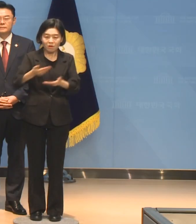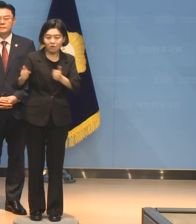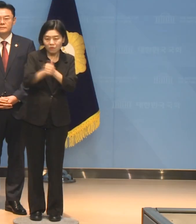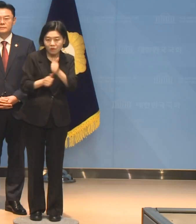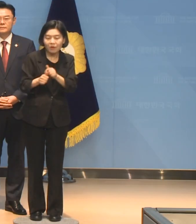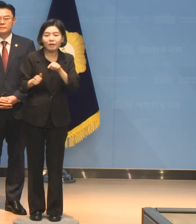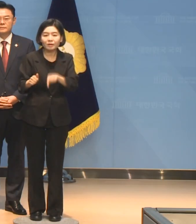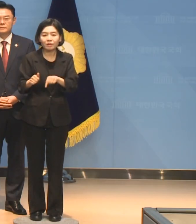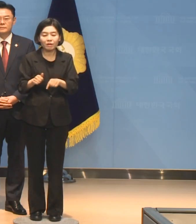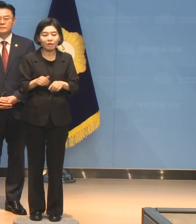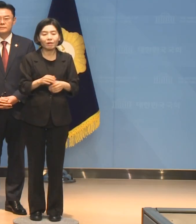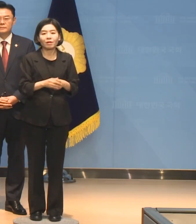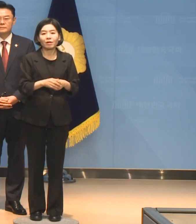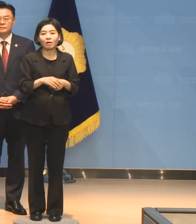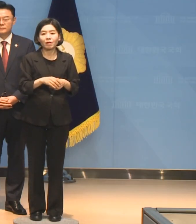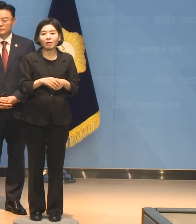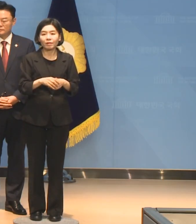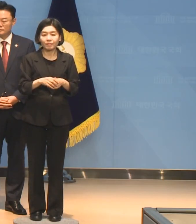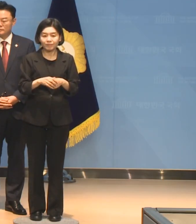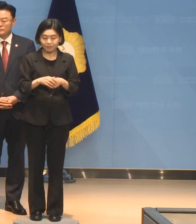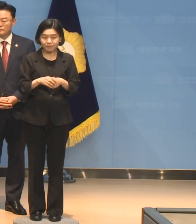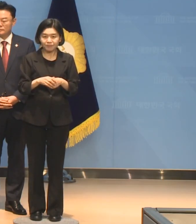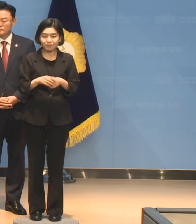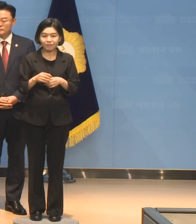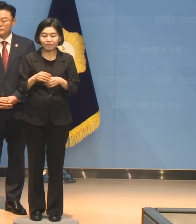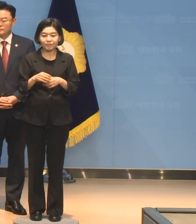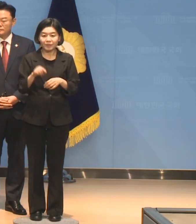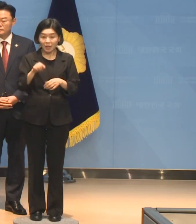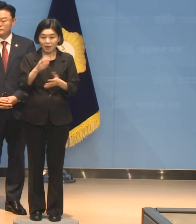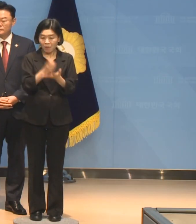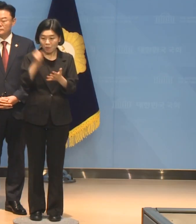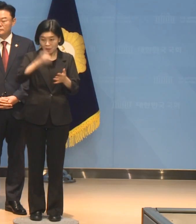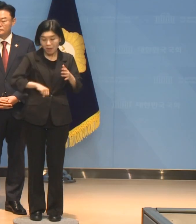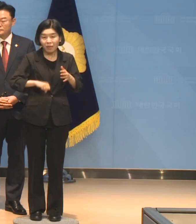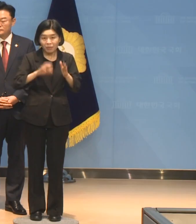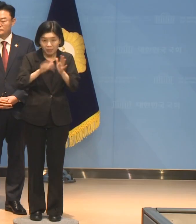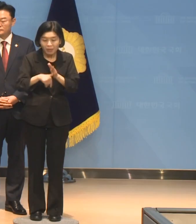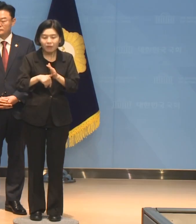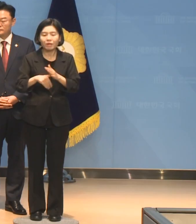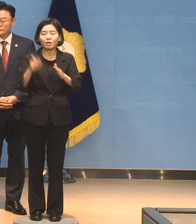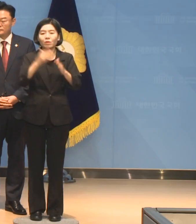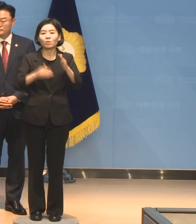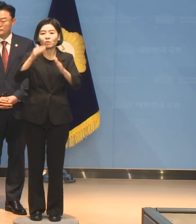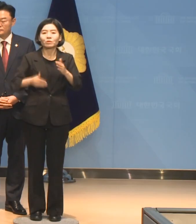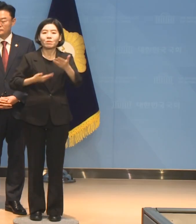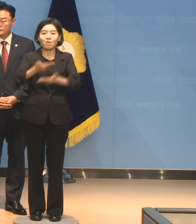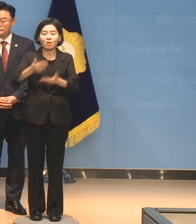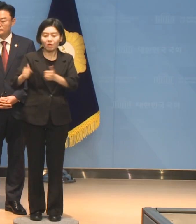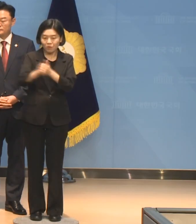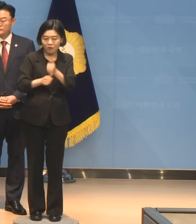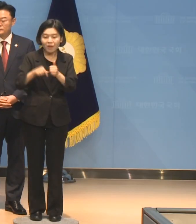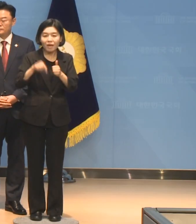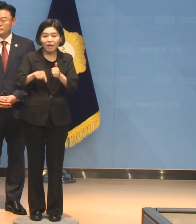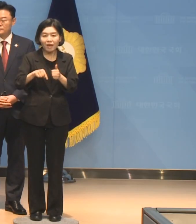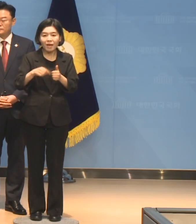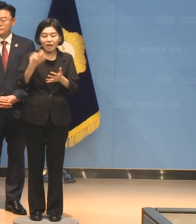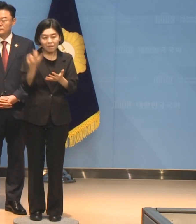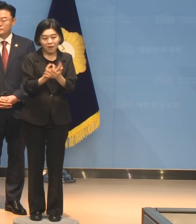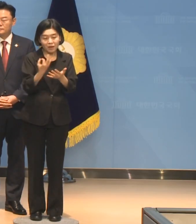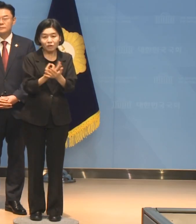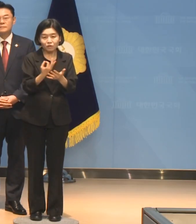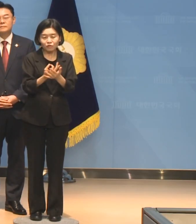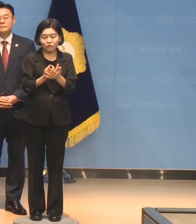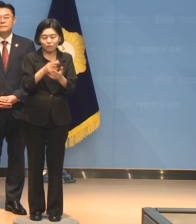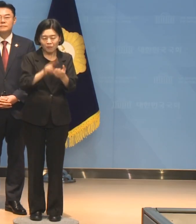공정거래위원회가 가격이나 행위, 다시 하겠습니다. 또 이를 위반할 경우 공정거래위원회가 매출액의